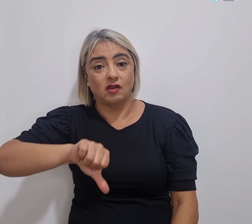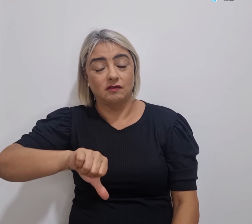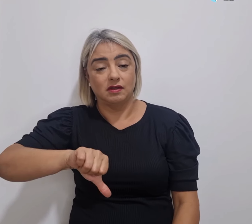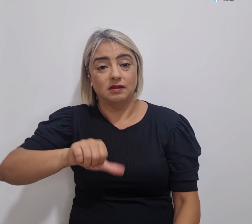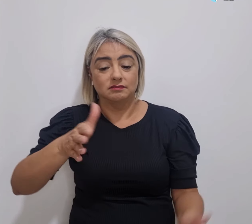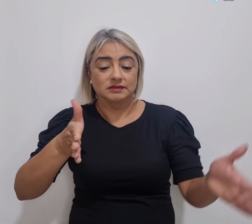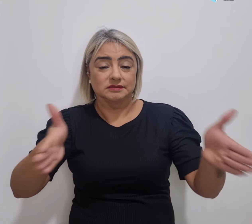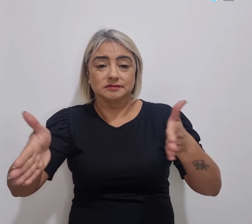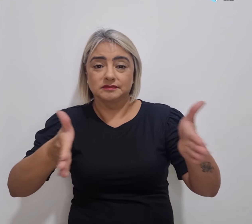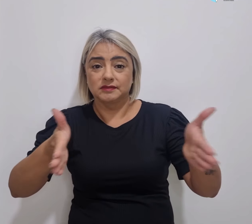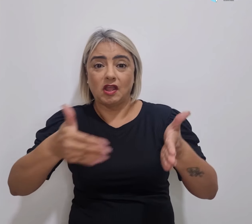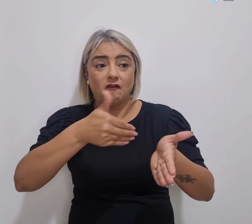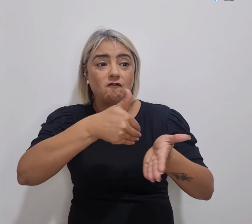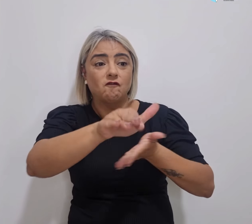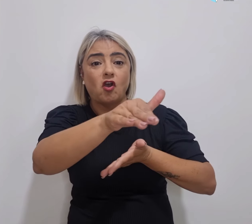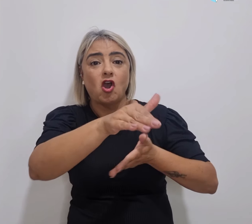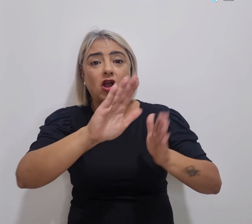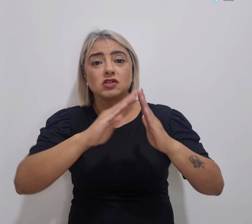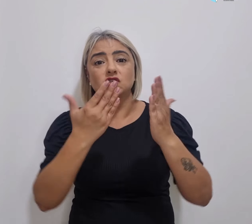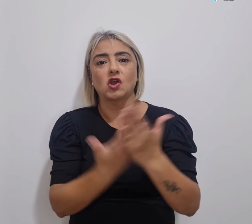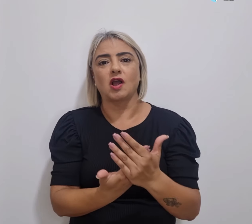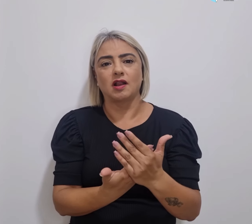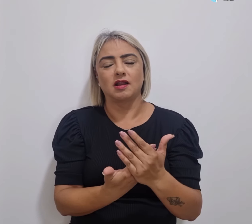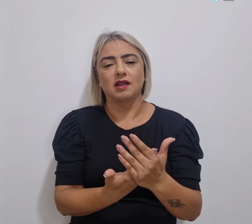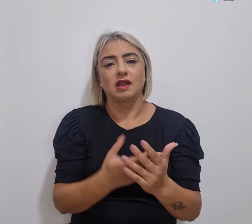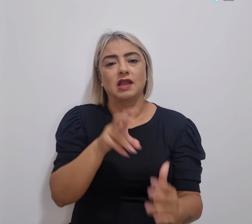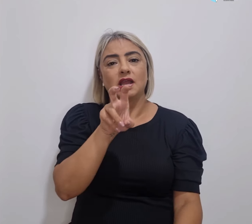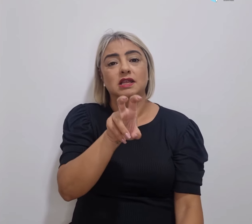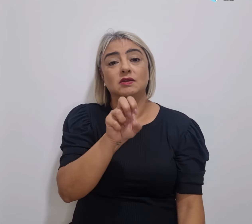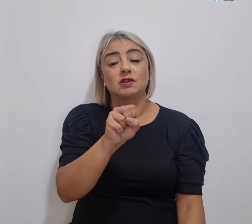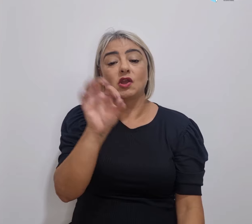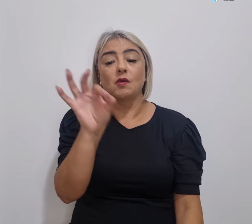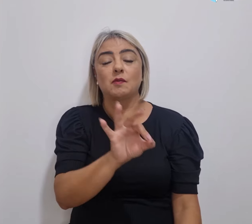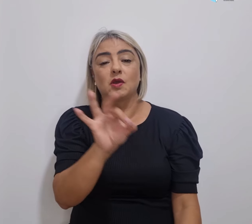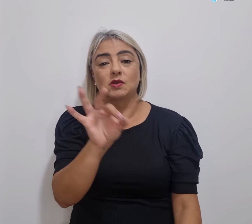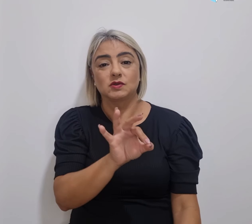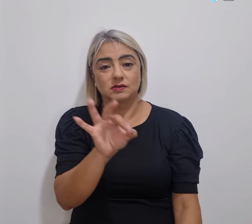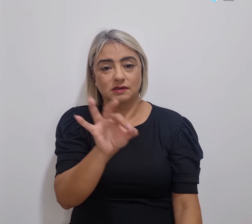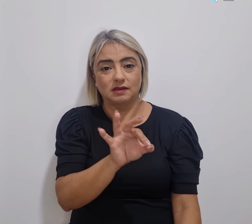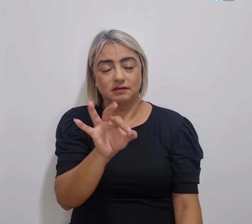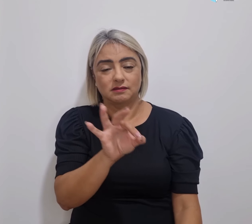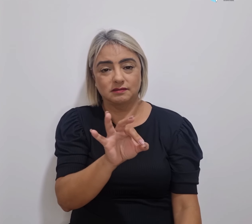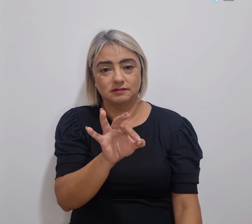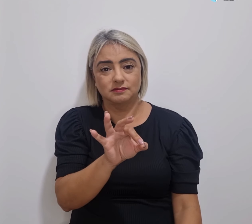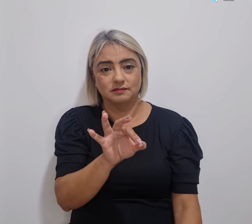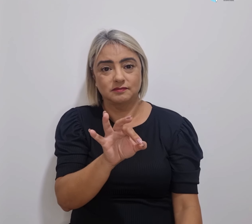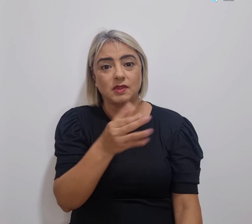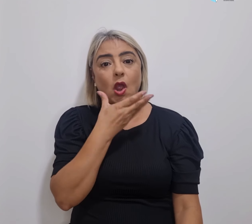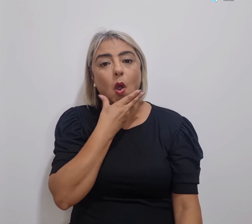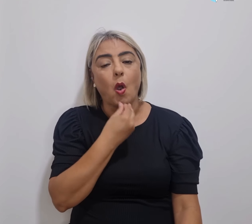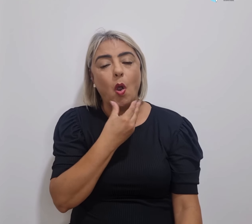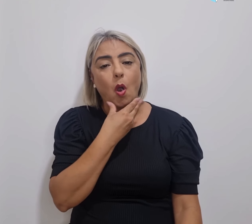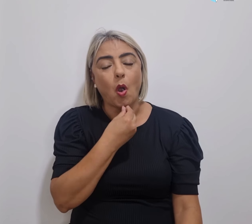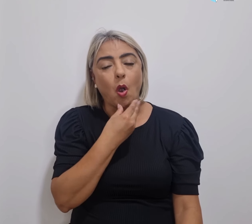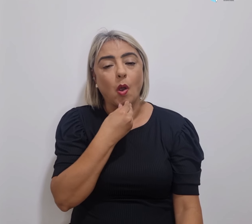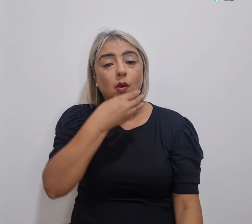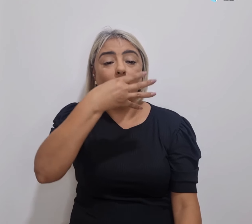situação, sendo 58,8% homens e 41